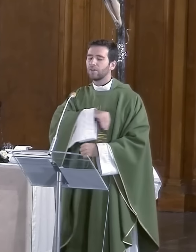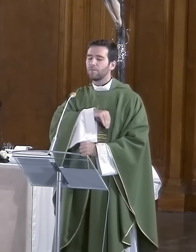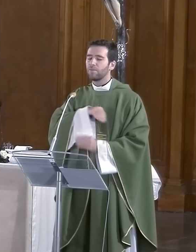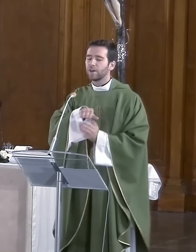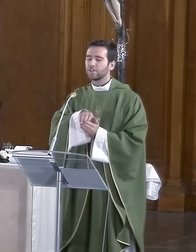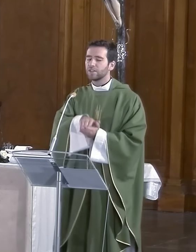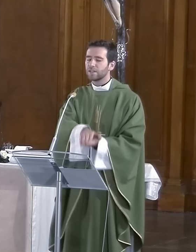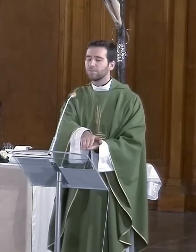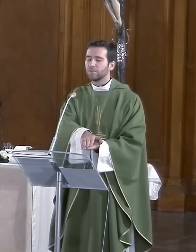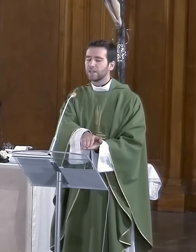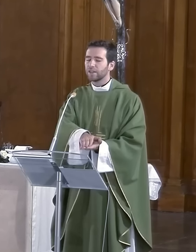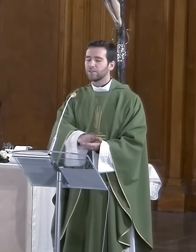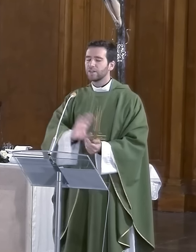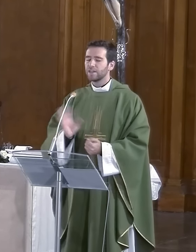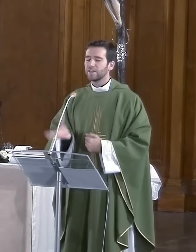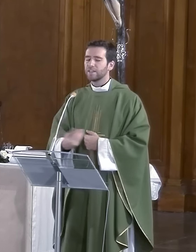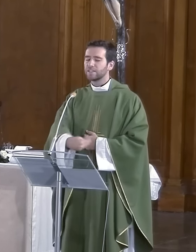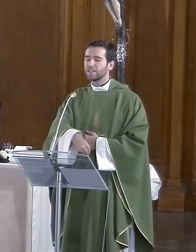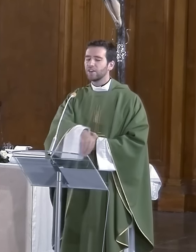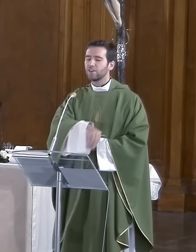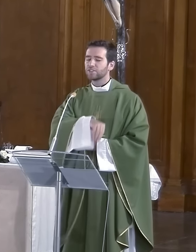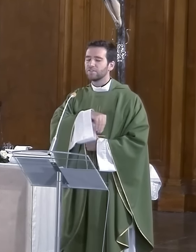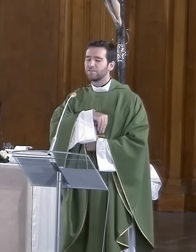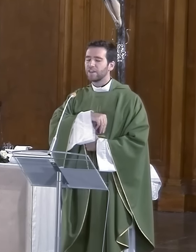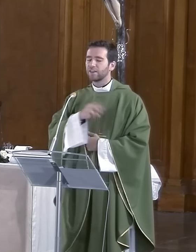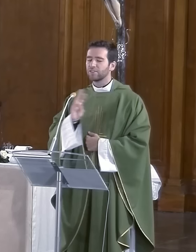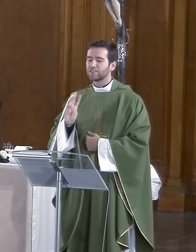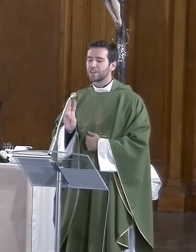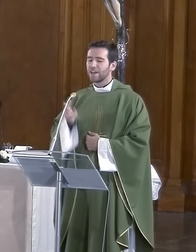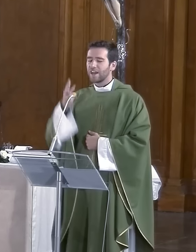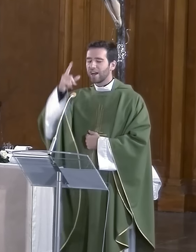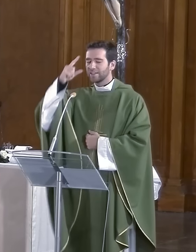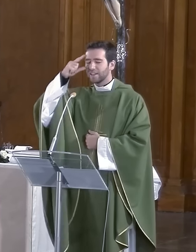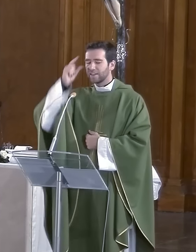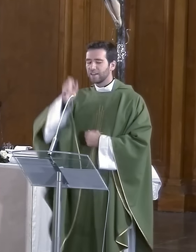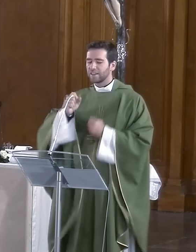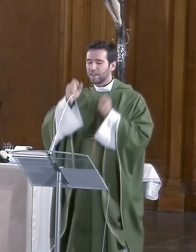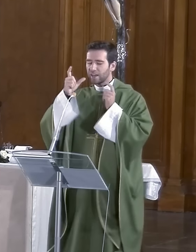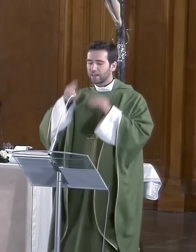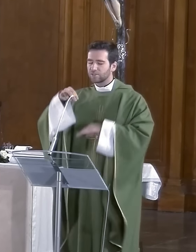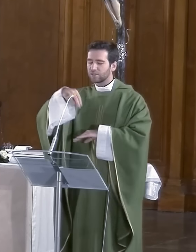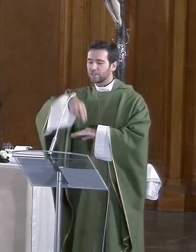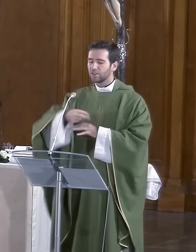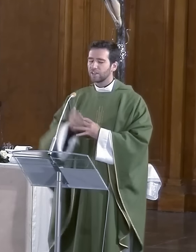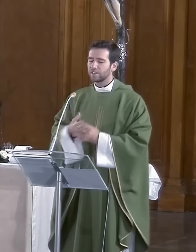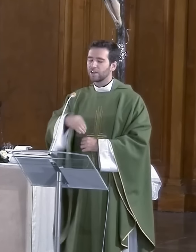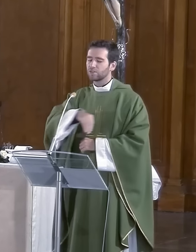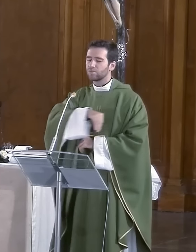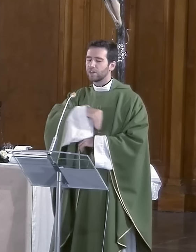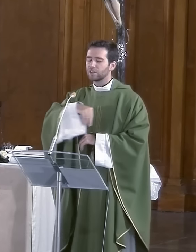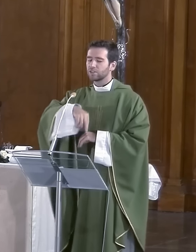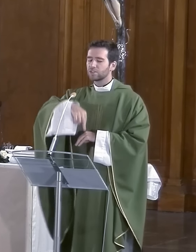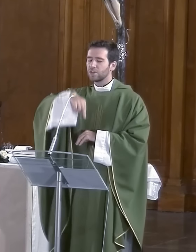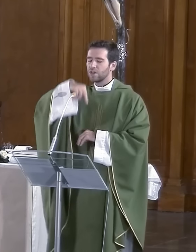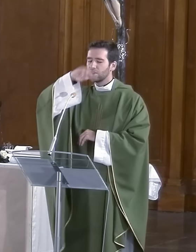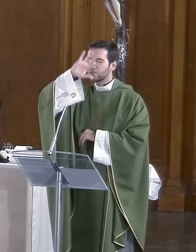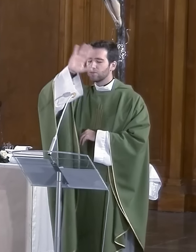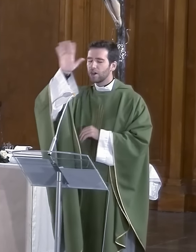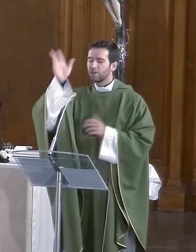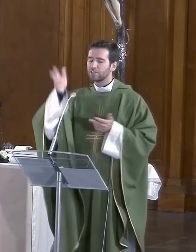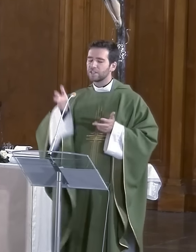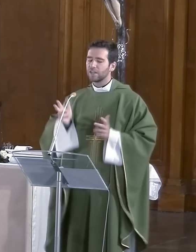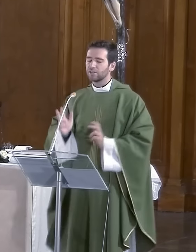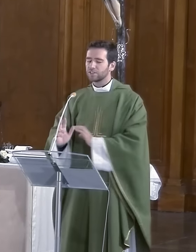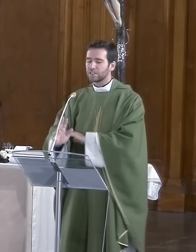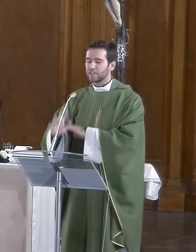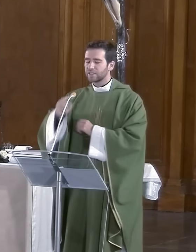crucificado, muerto y sepultado, descendió a los infiernos, al tercer día resucitó de entre los muertos, subió a